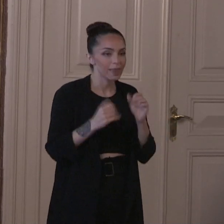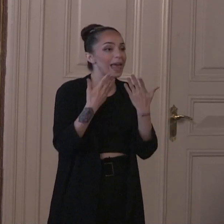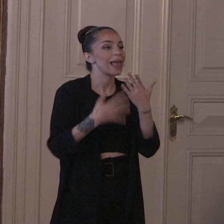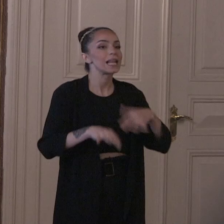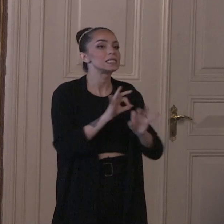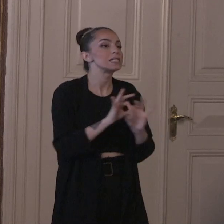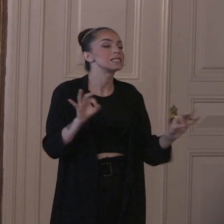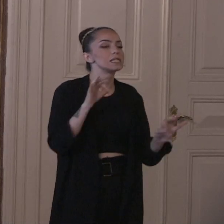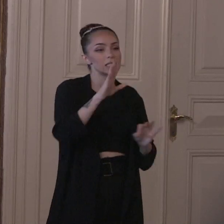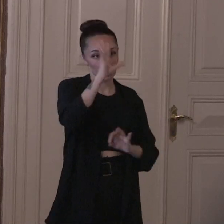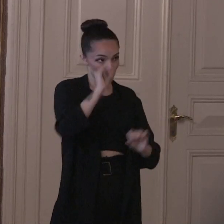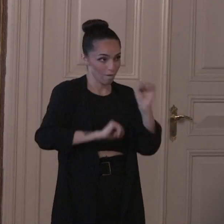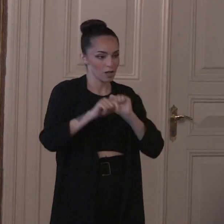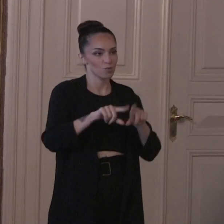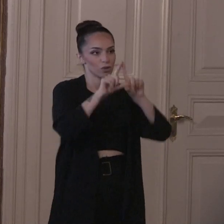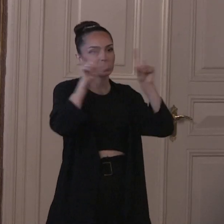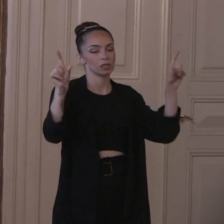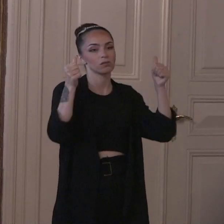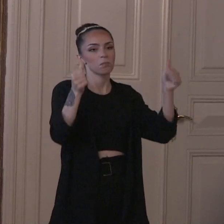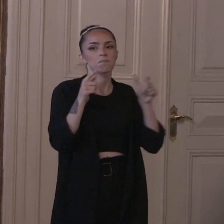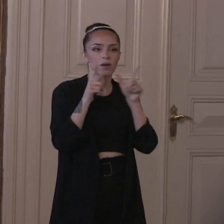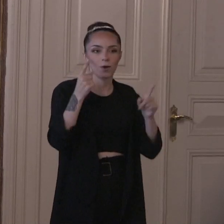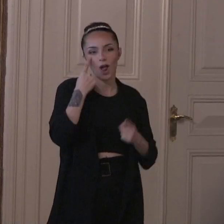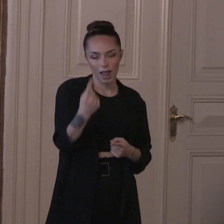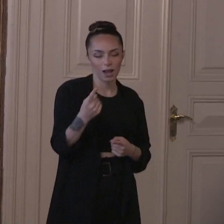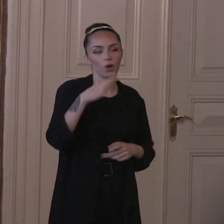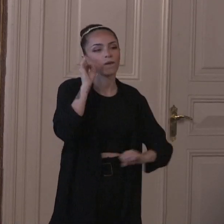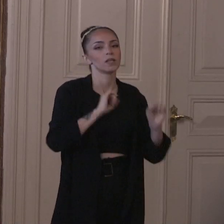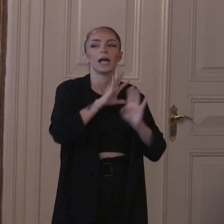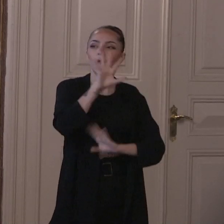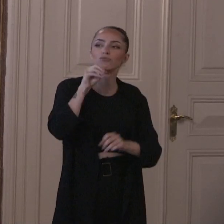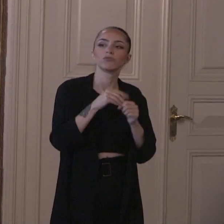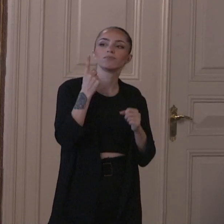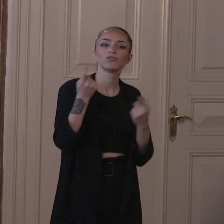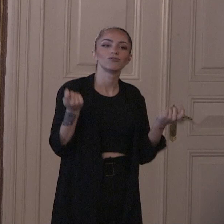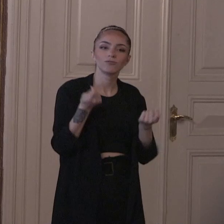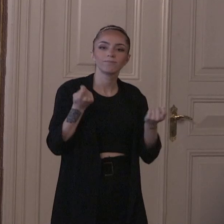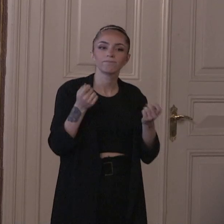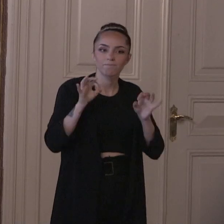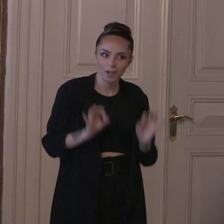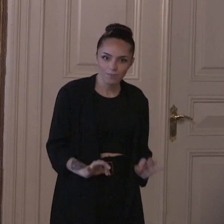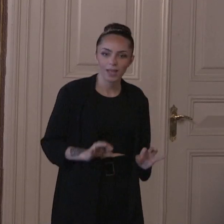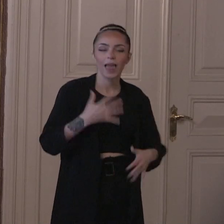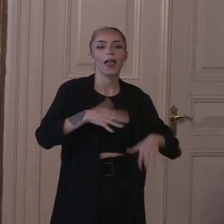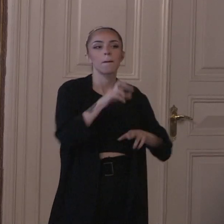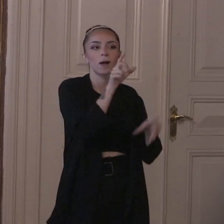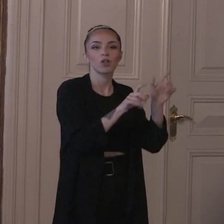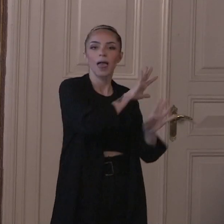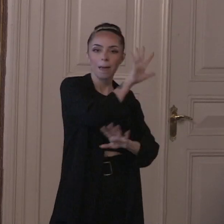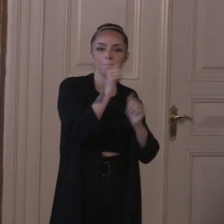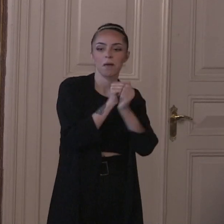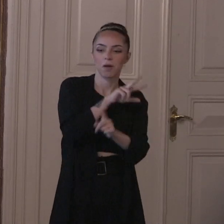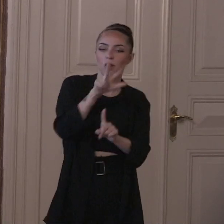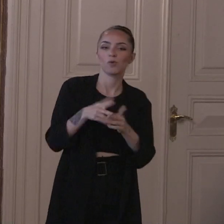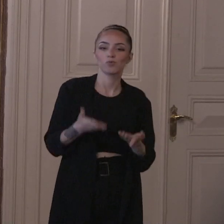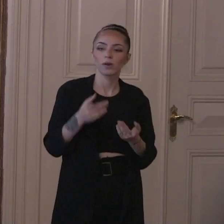İstanbul Üniversitesi sloganıyla üniversite çapında bir seferberlik başlatmış ve engelli personelimizin de katıldığı tespit